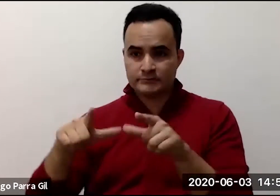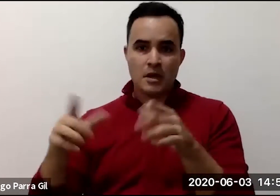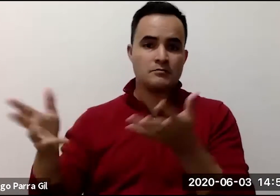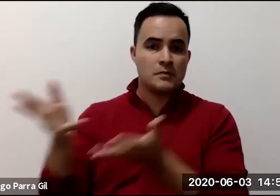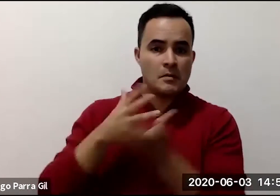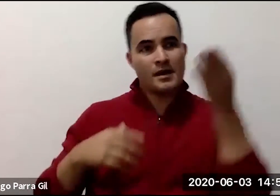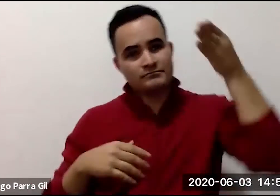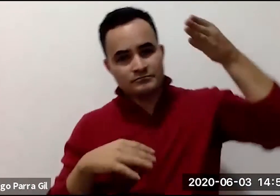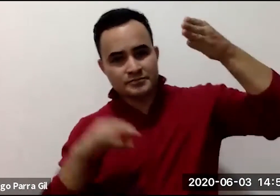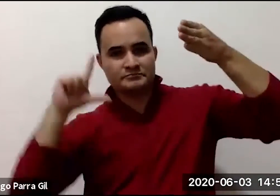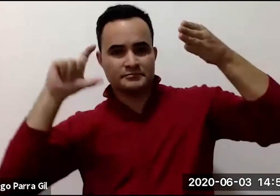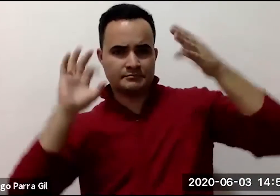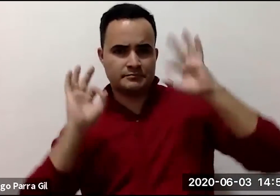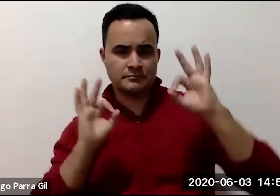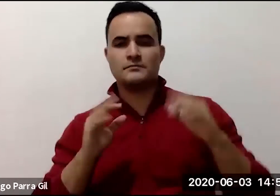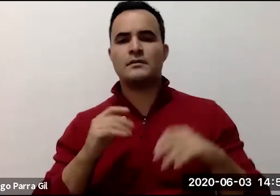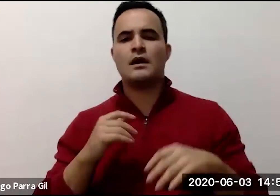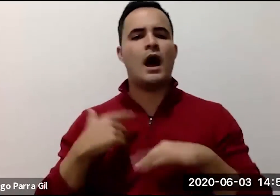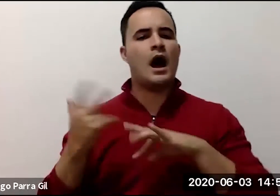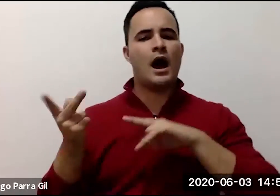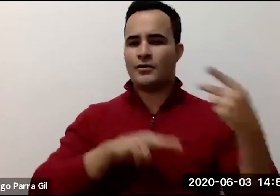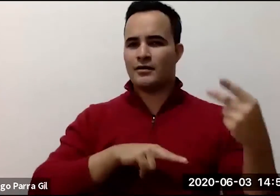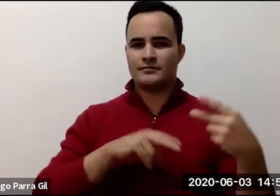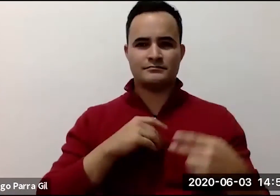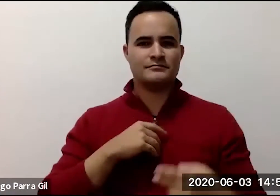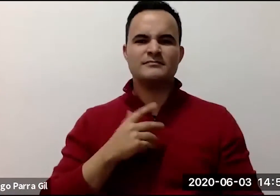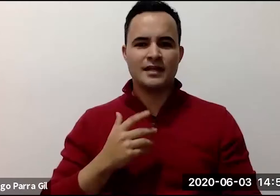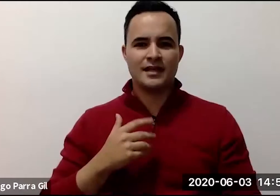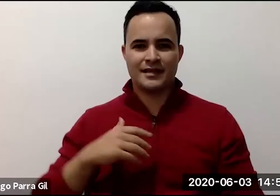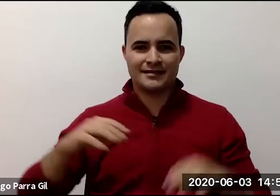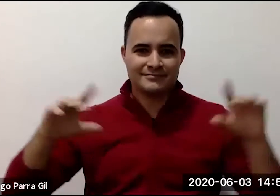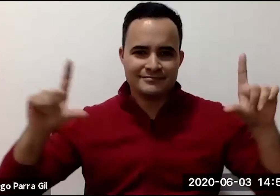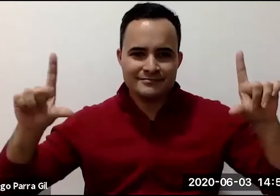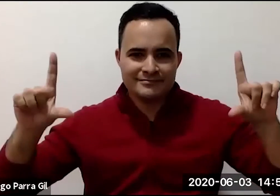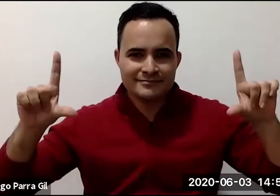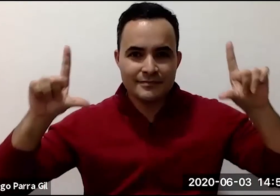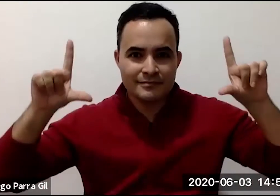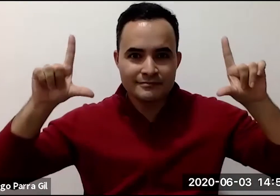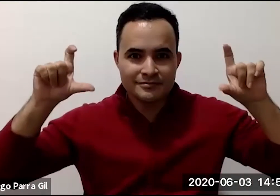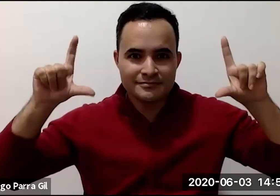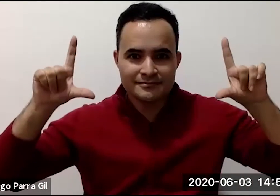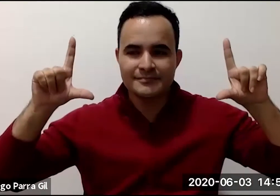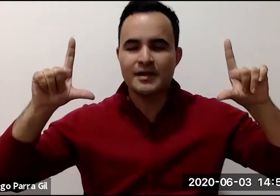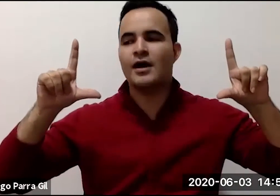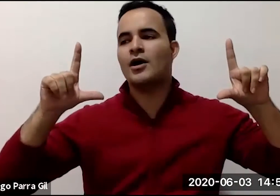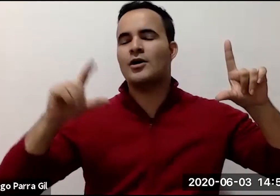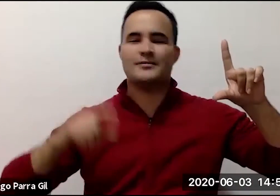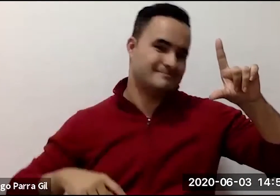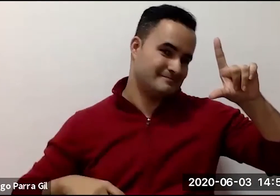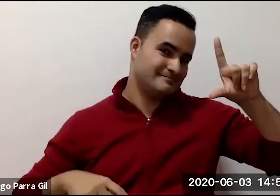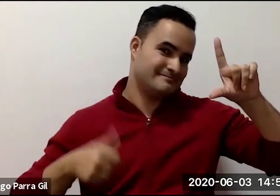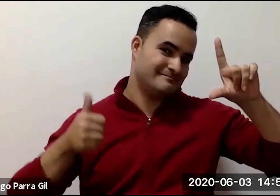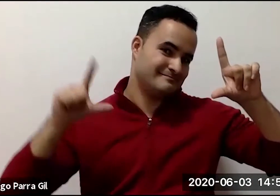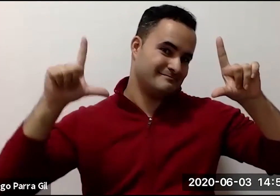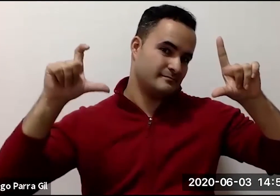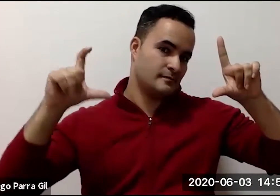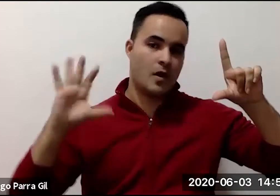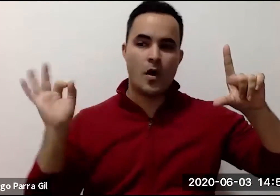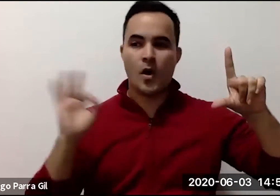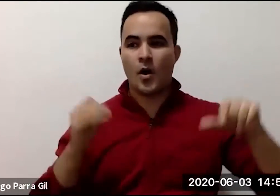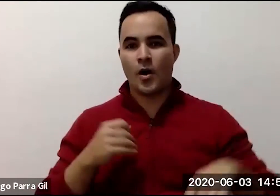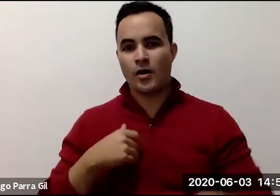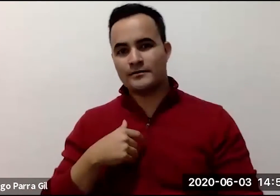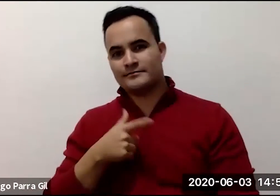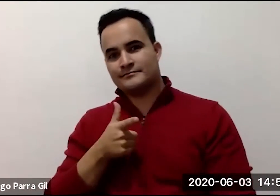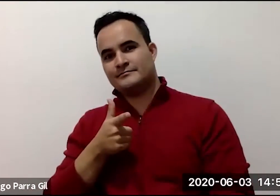Ahora tomamos capturas de pantalla. Para mí eso, ver que la gente comparta sus capturas